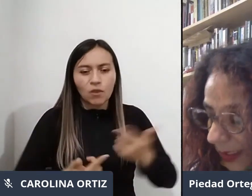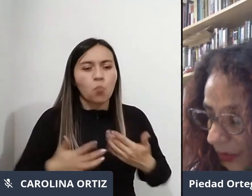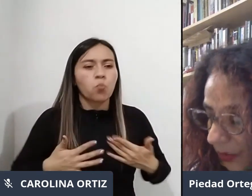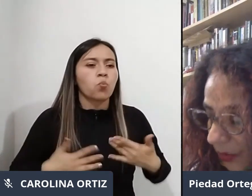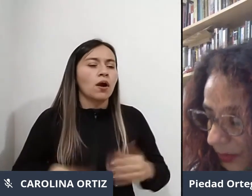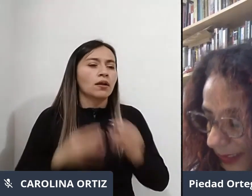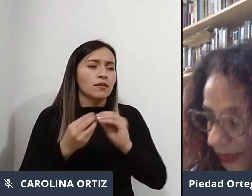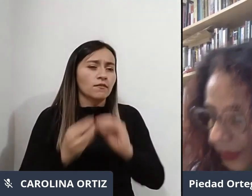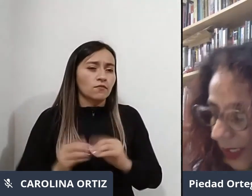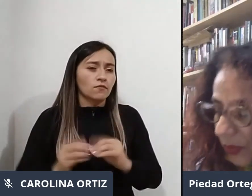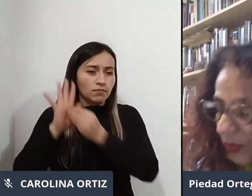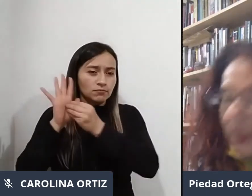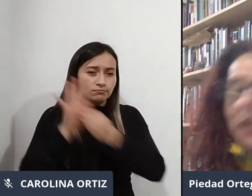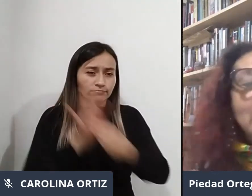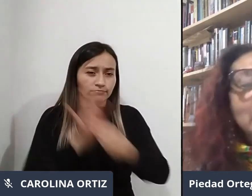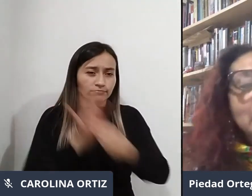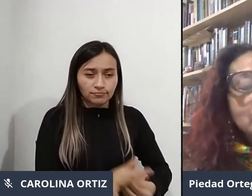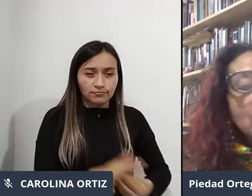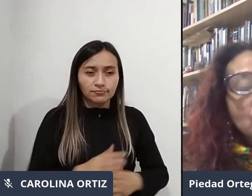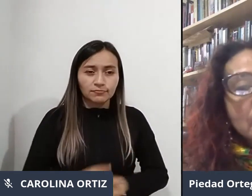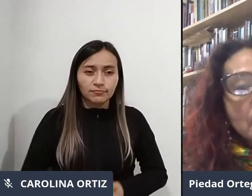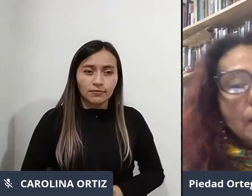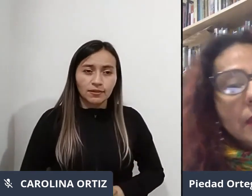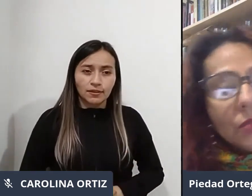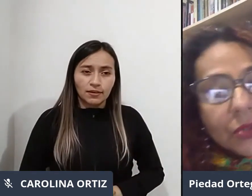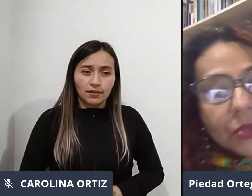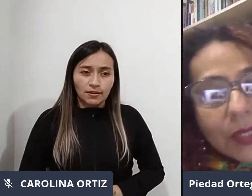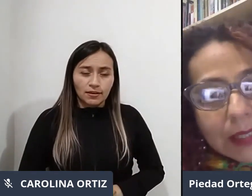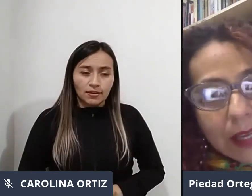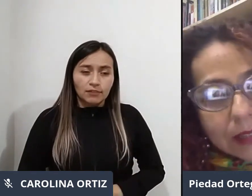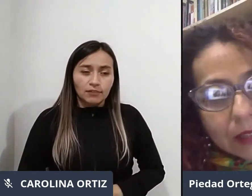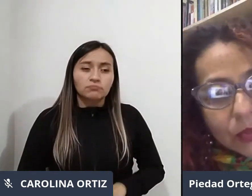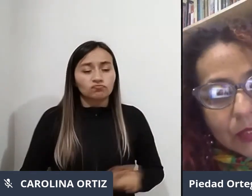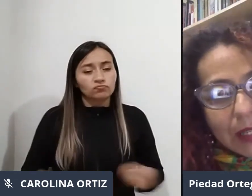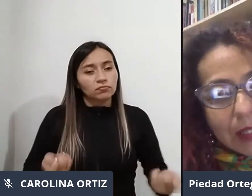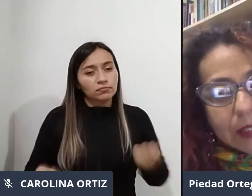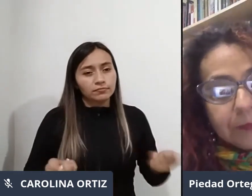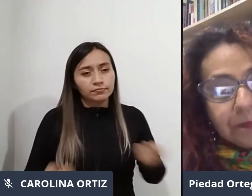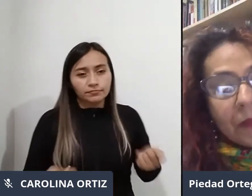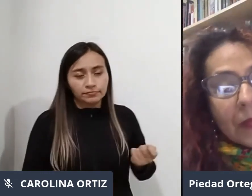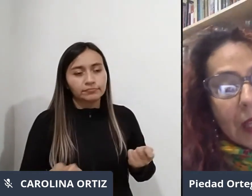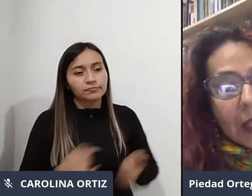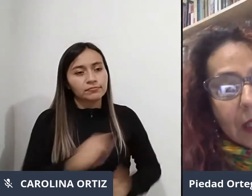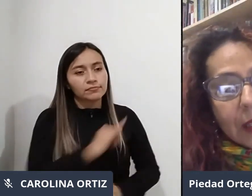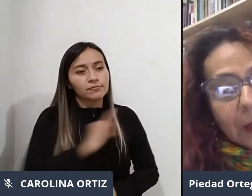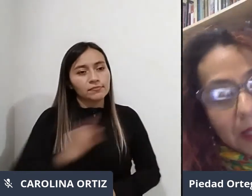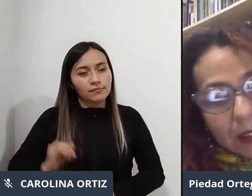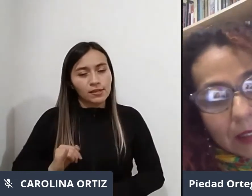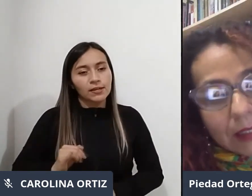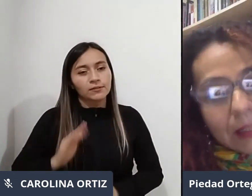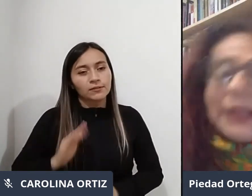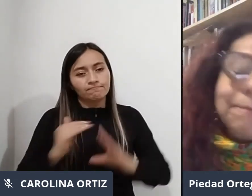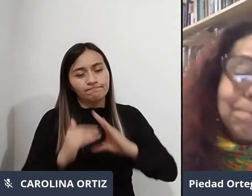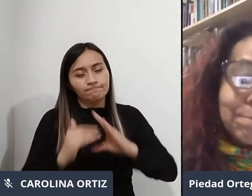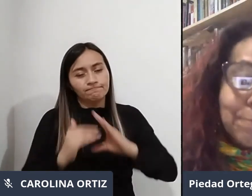la dominación económica de los individuos o de las clases sociales. Y